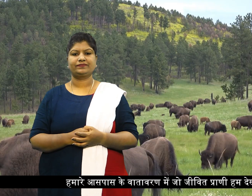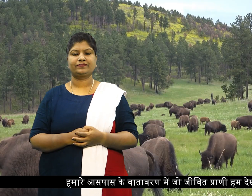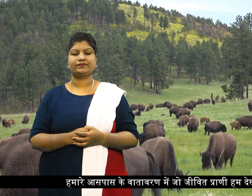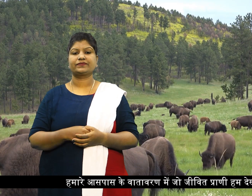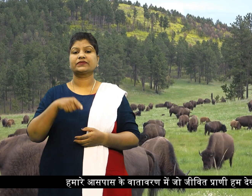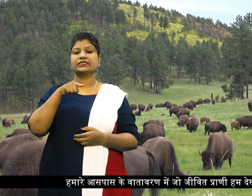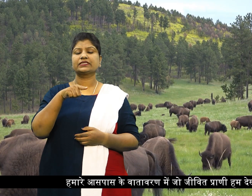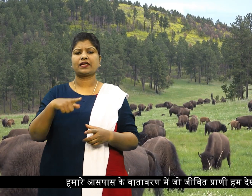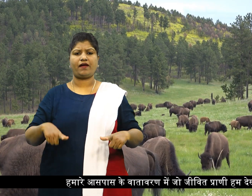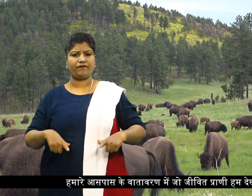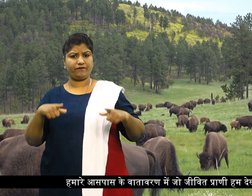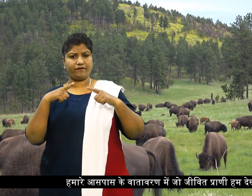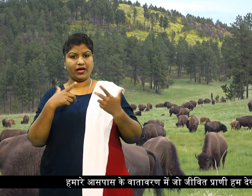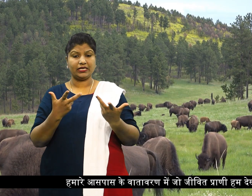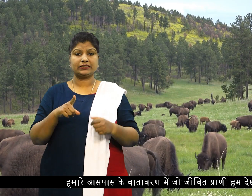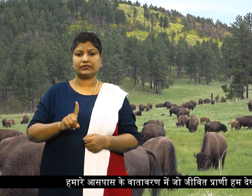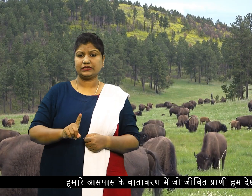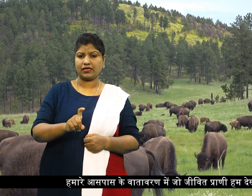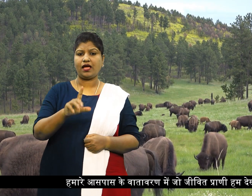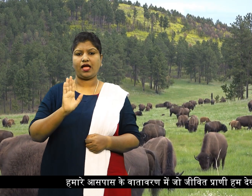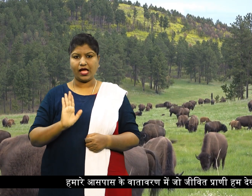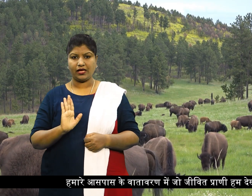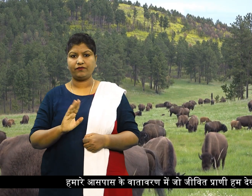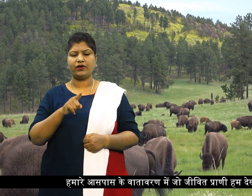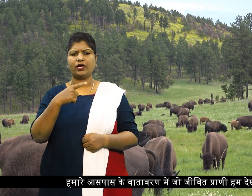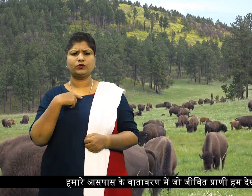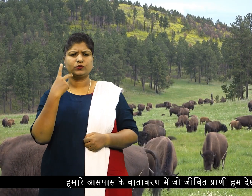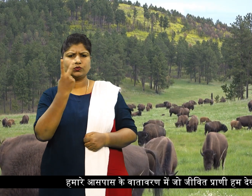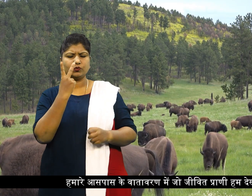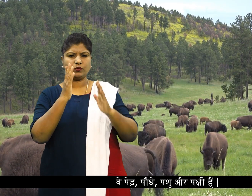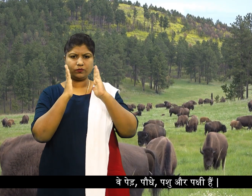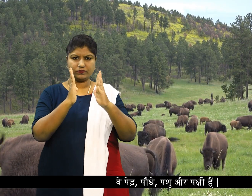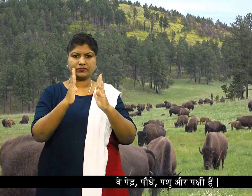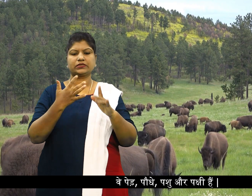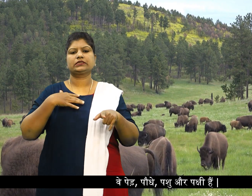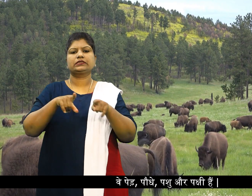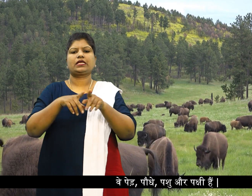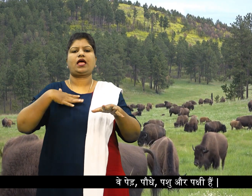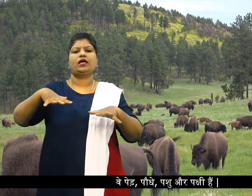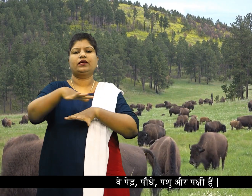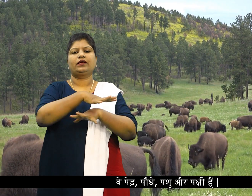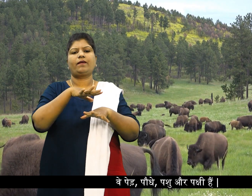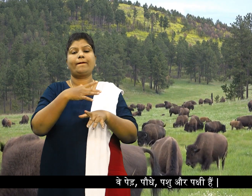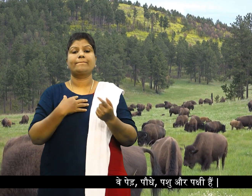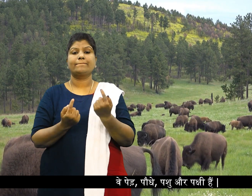हमारे आसपास के वातावरण में जो जीवित प्राणी हम देखते हैं वे पेड़, पौधे, पशु और पक्षी